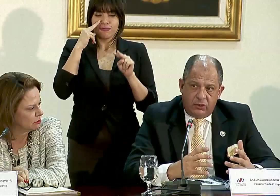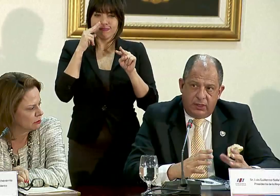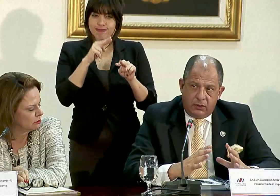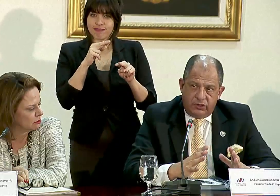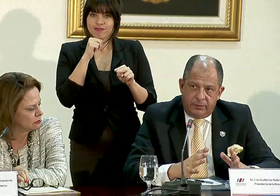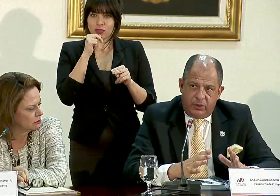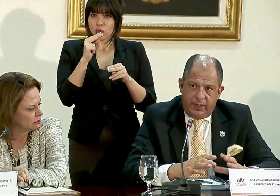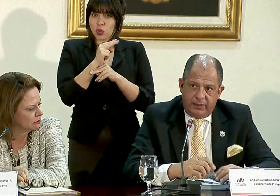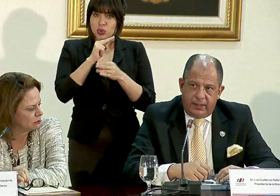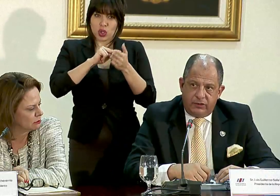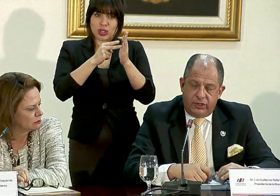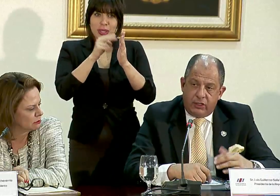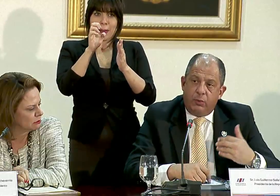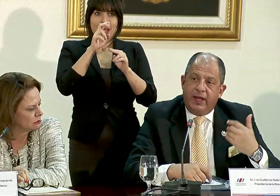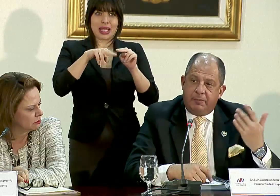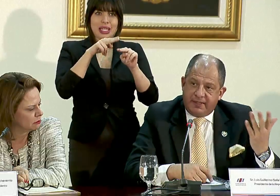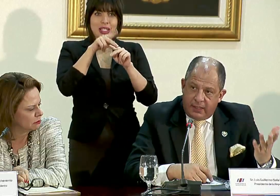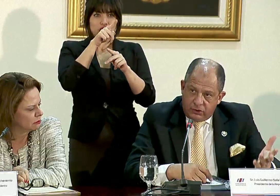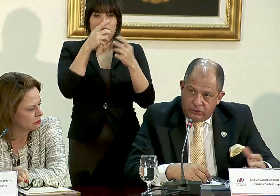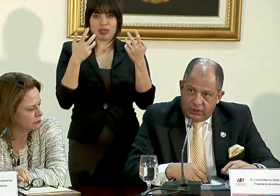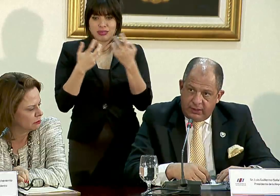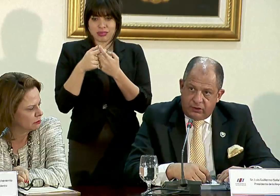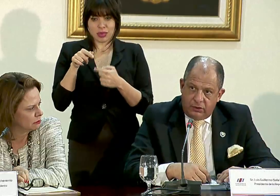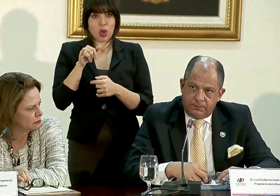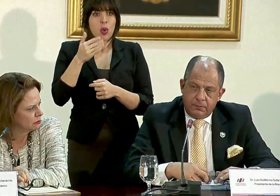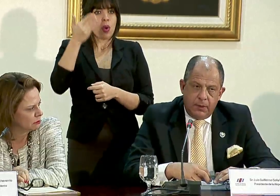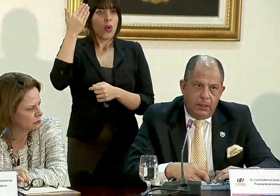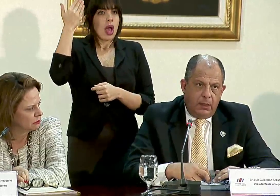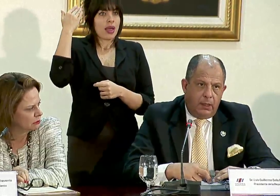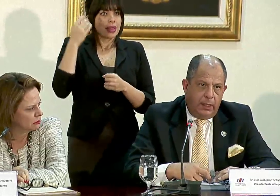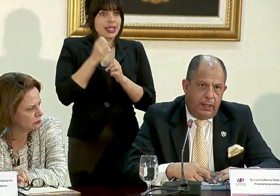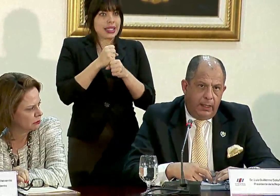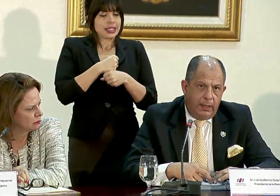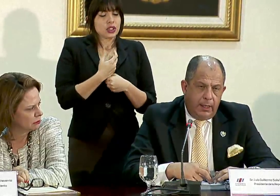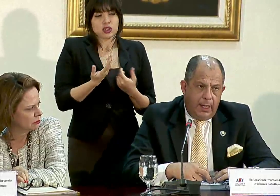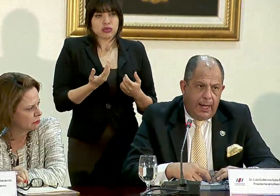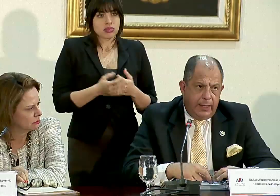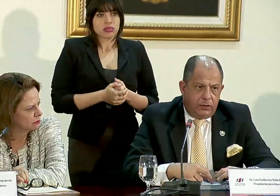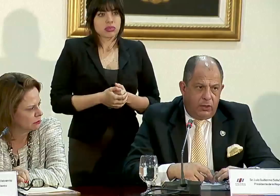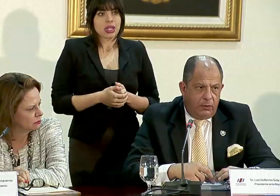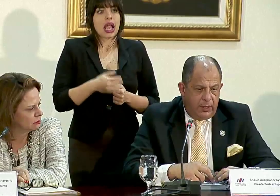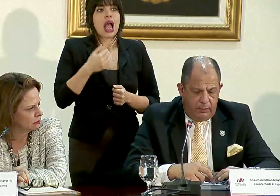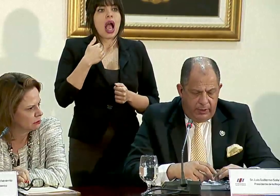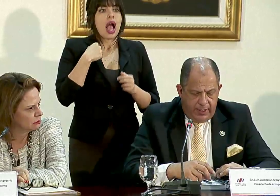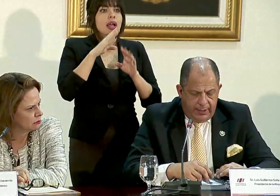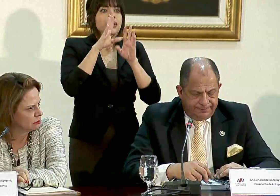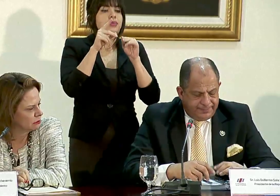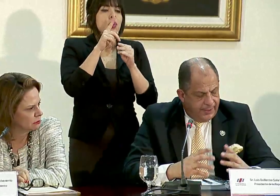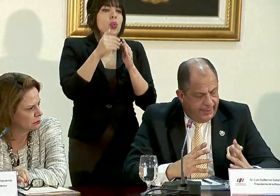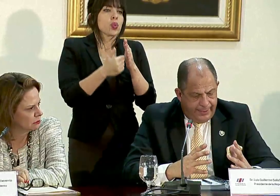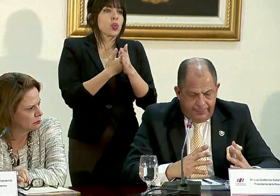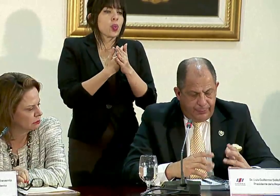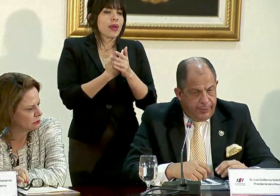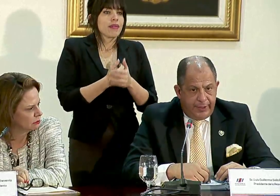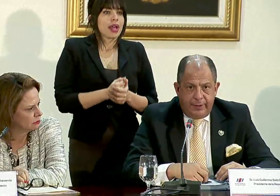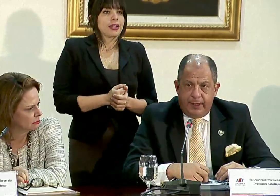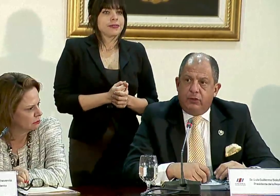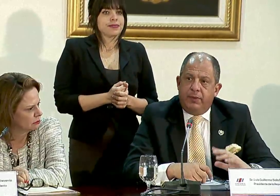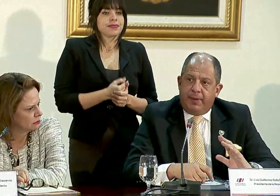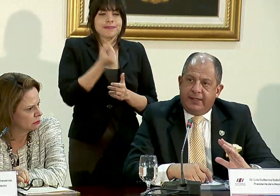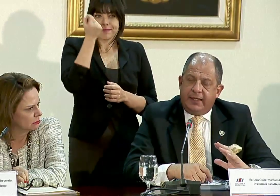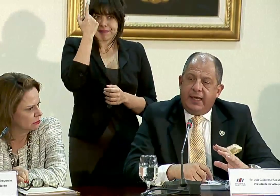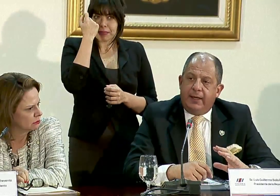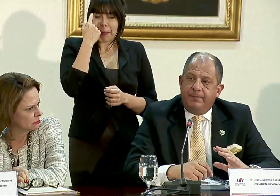utilización del concepto de emergencia nacional como en el pasado se utilizó hay toda una nueva un nuevo